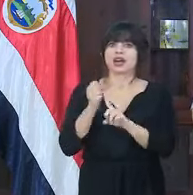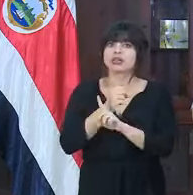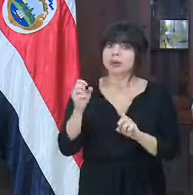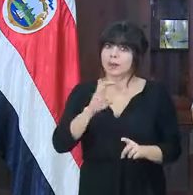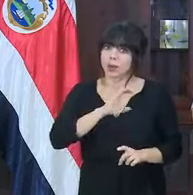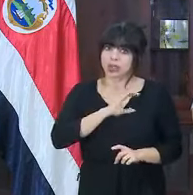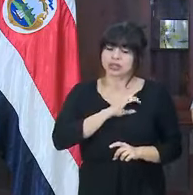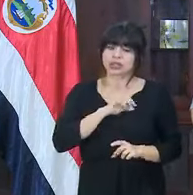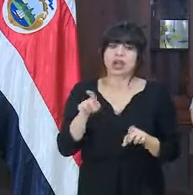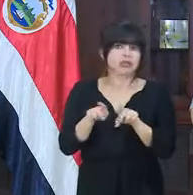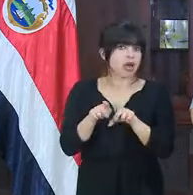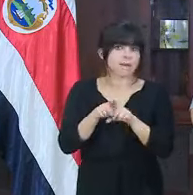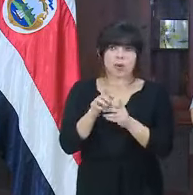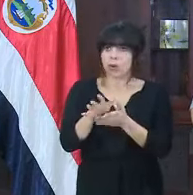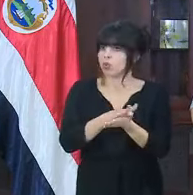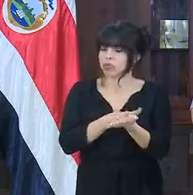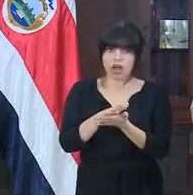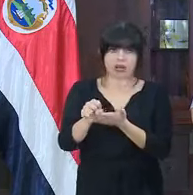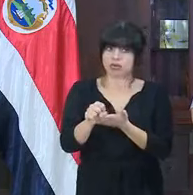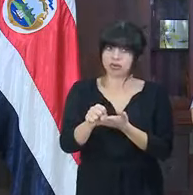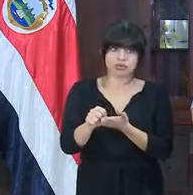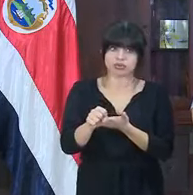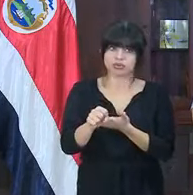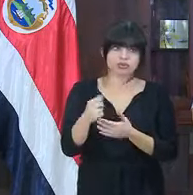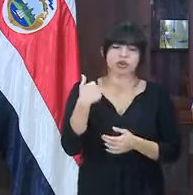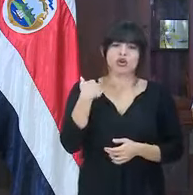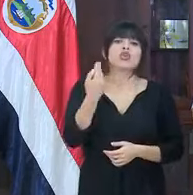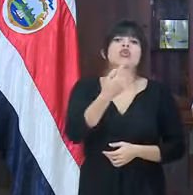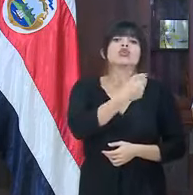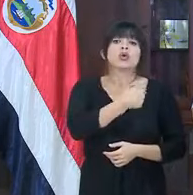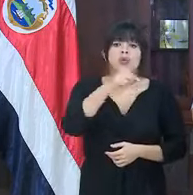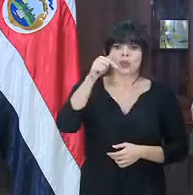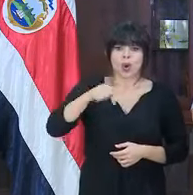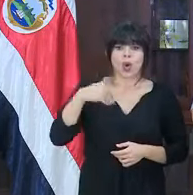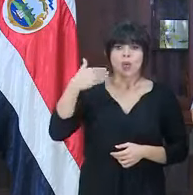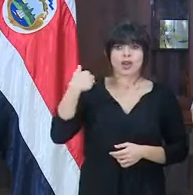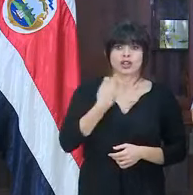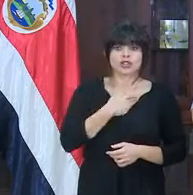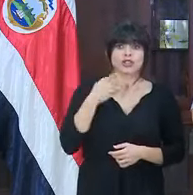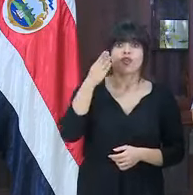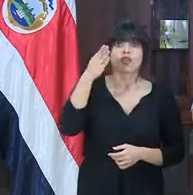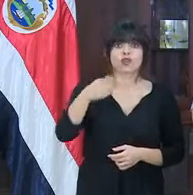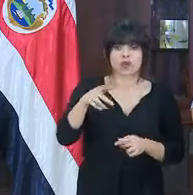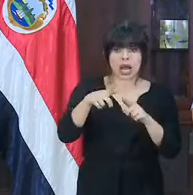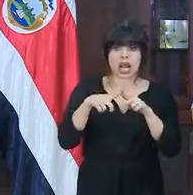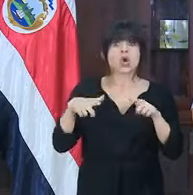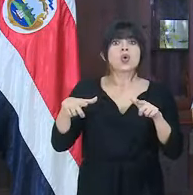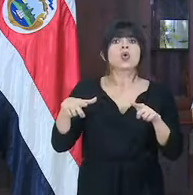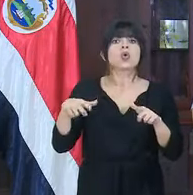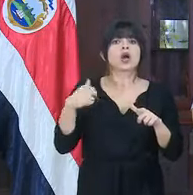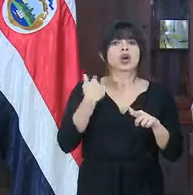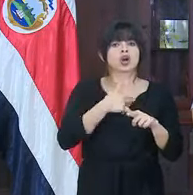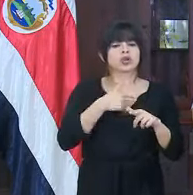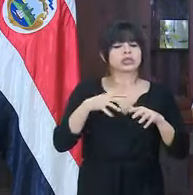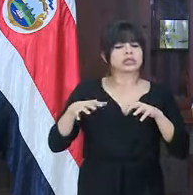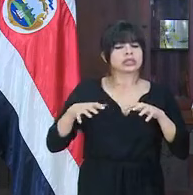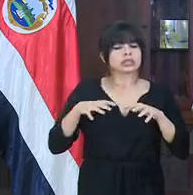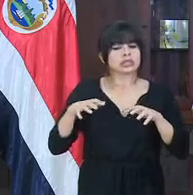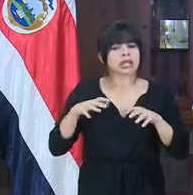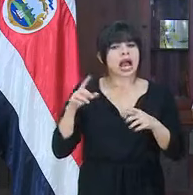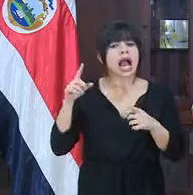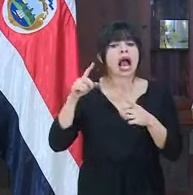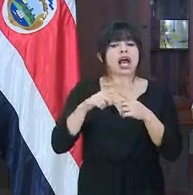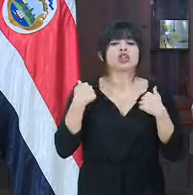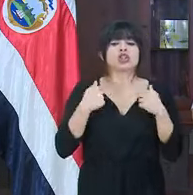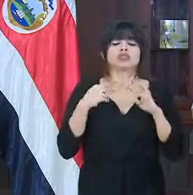ni causar daños. Y nosotros hoy, cuando estuvimos presentes ahí en ese lugar, actuamos hasta el momento en que